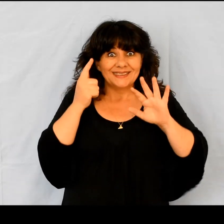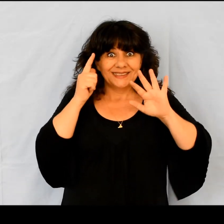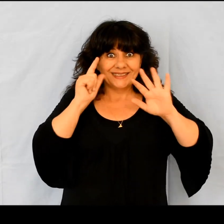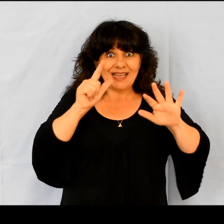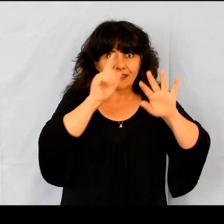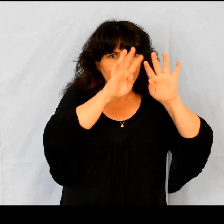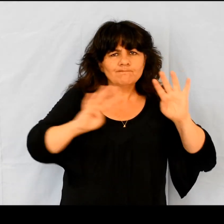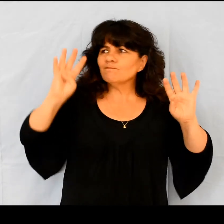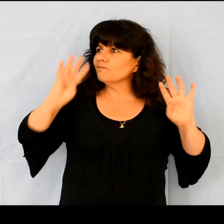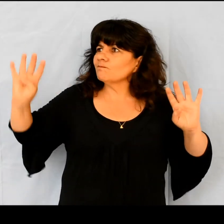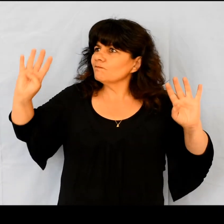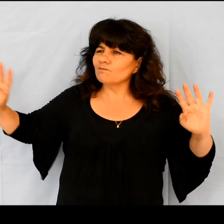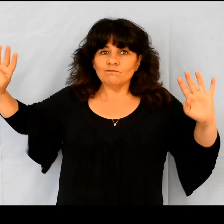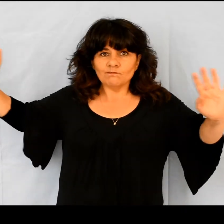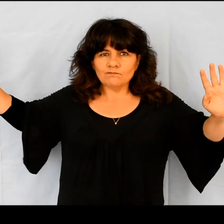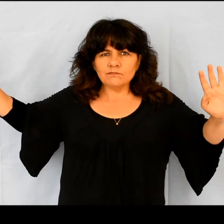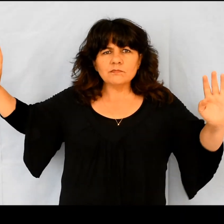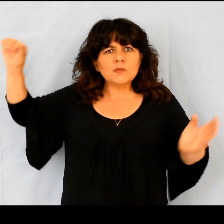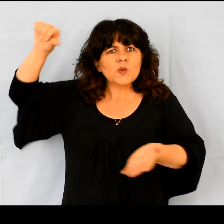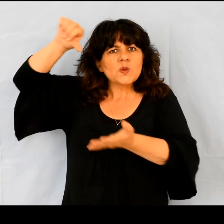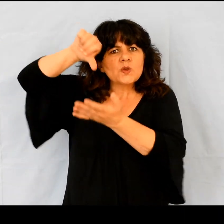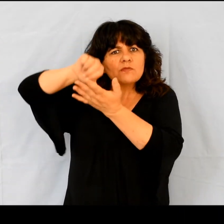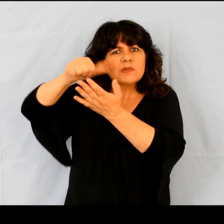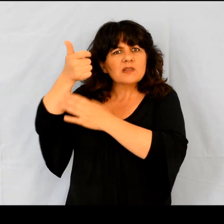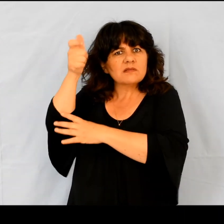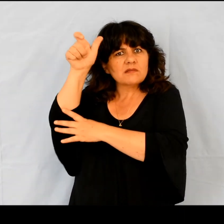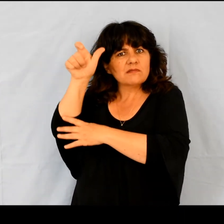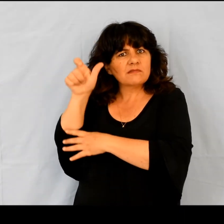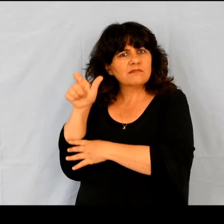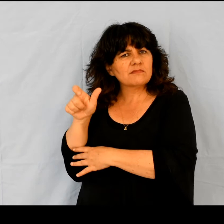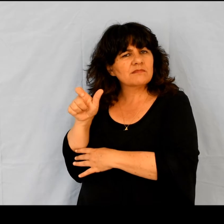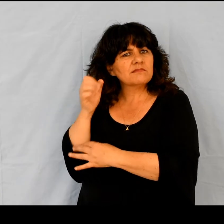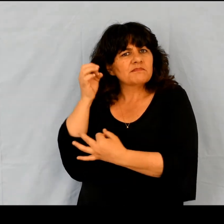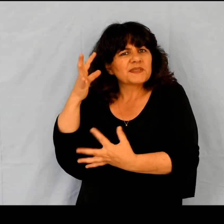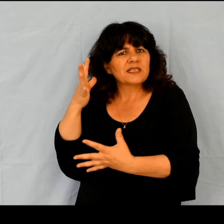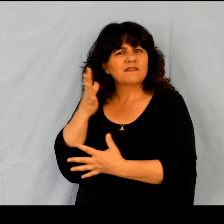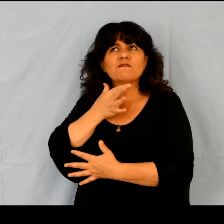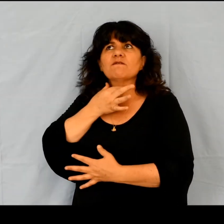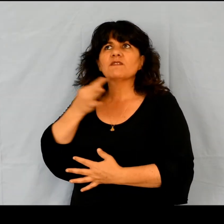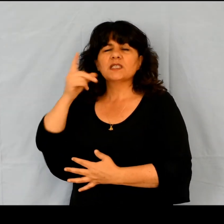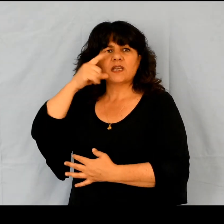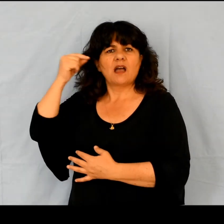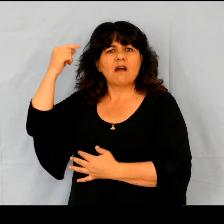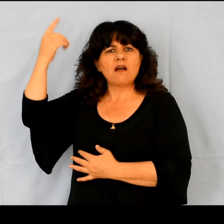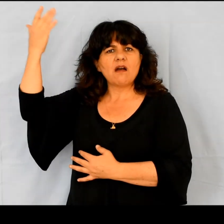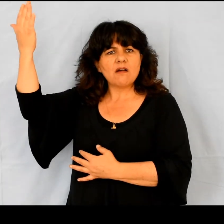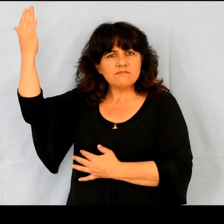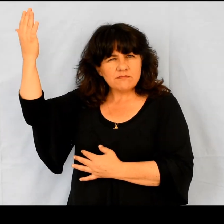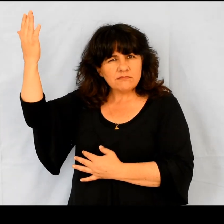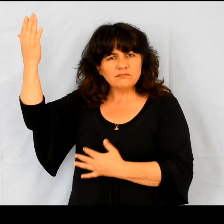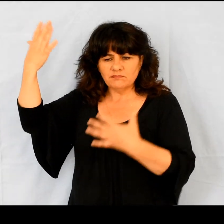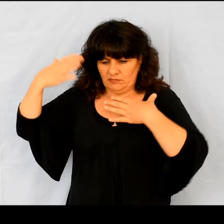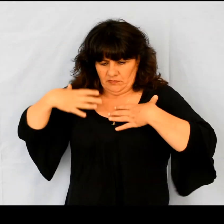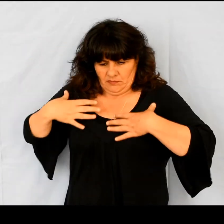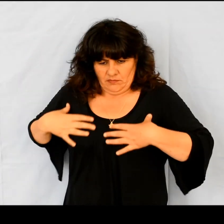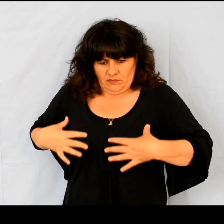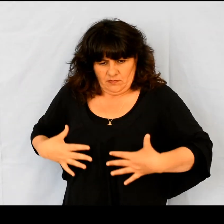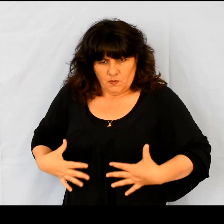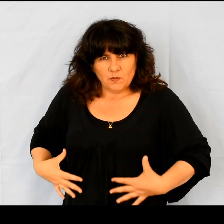un fils d'homme, revêtu d'une longue tunique, une ceinture d'or à hauteur de